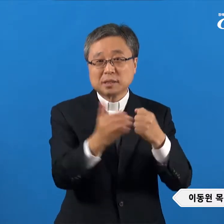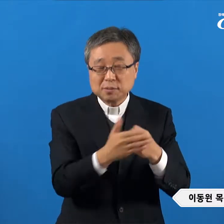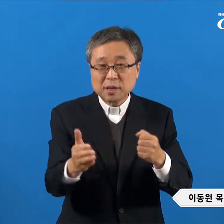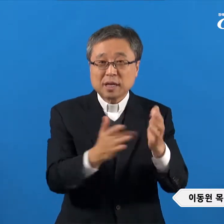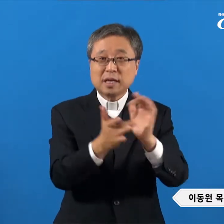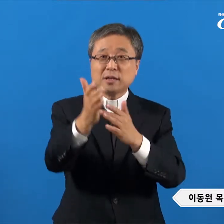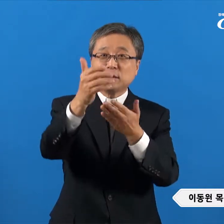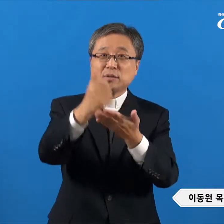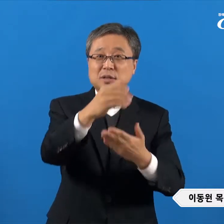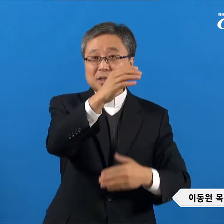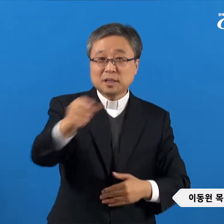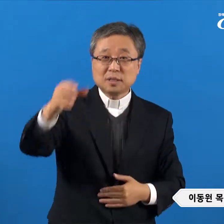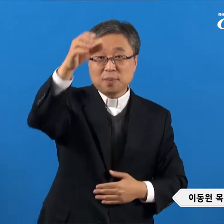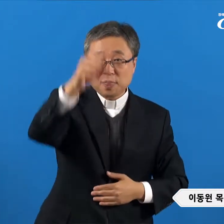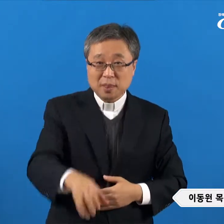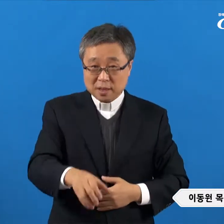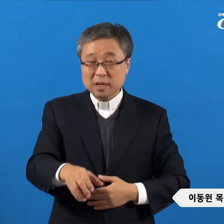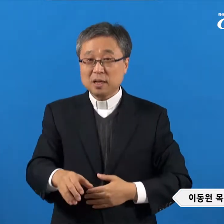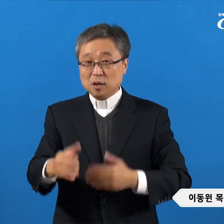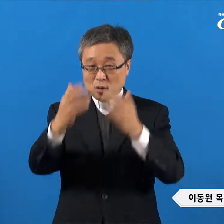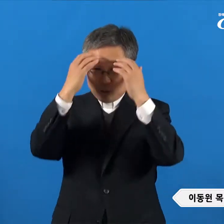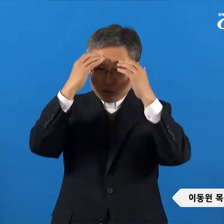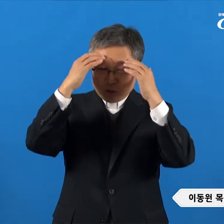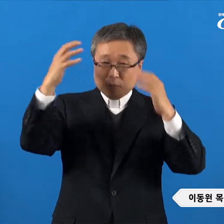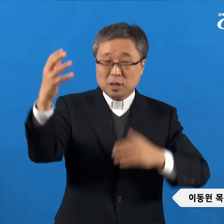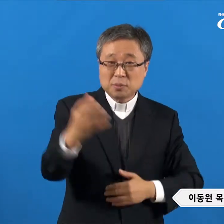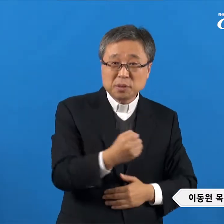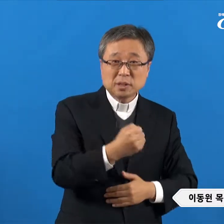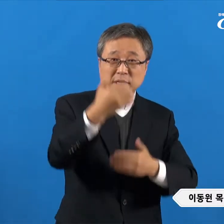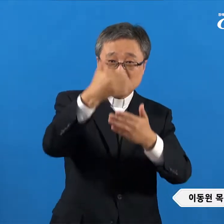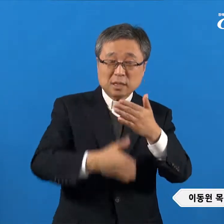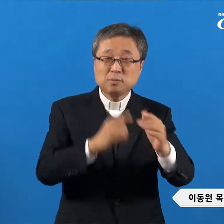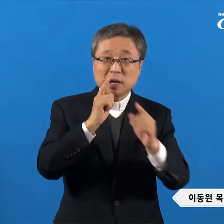예수님이 십자가의 고통을 받으시면서 남기신 말씀을 가리켜서 우리는 보통